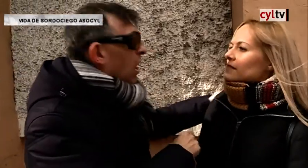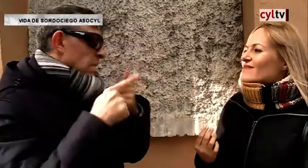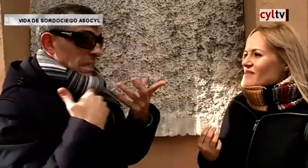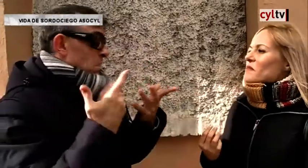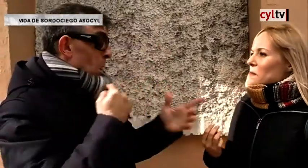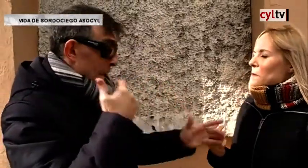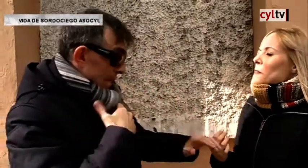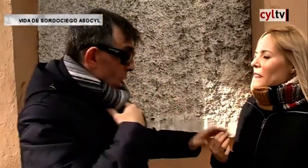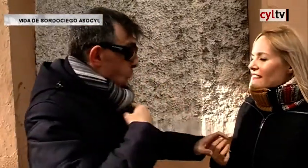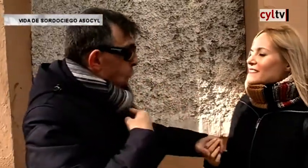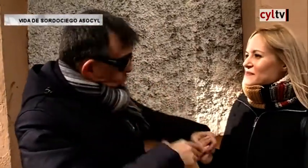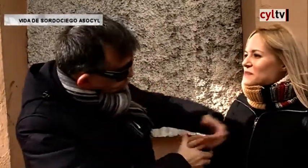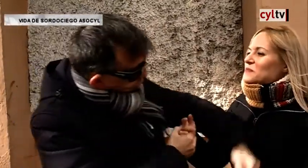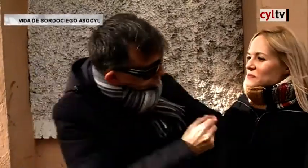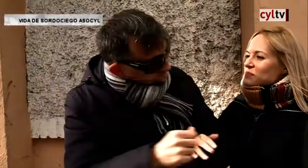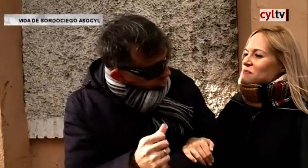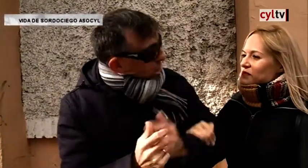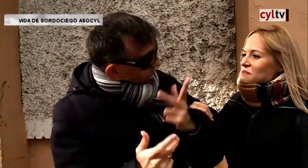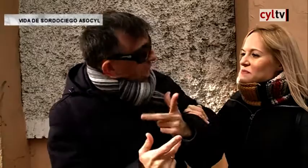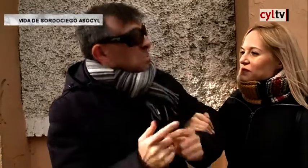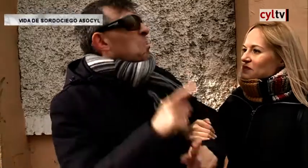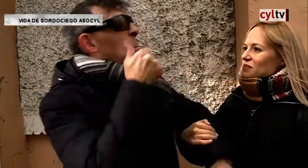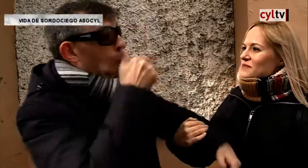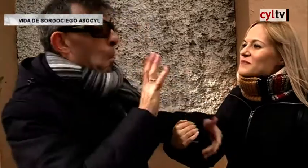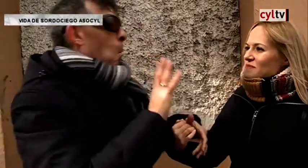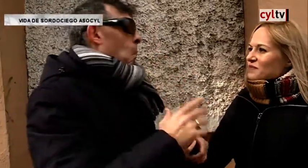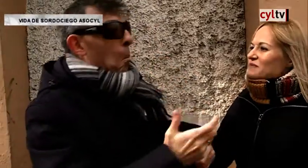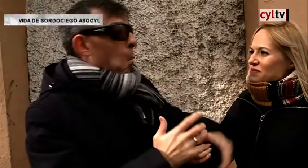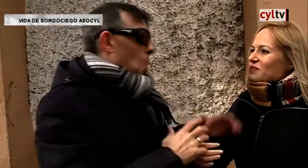Es verdad que hay alguna persona que en vez de agarrarte por el brazo o por el codo te agarra por la espalda, por el hombro,